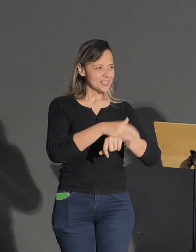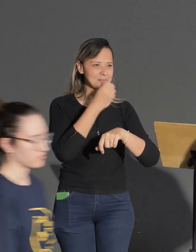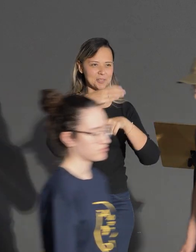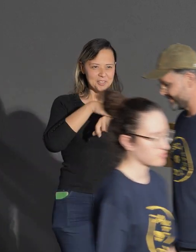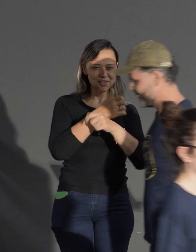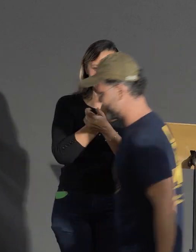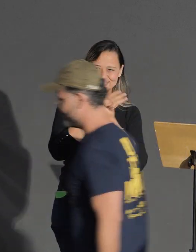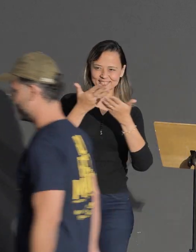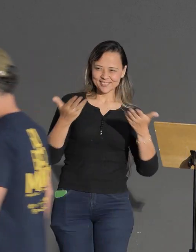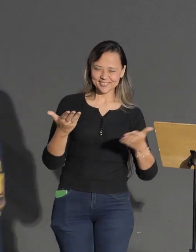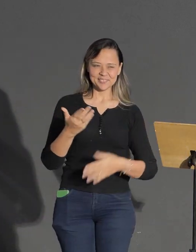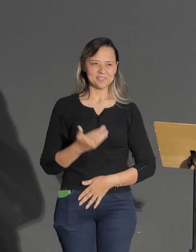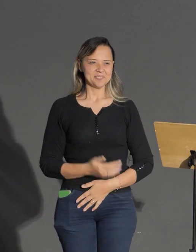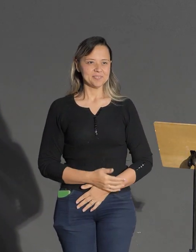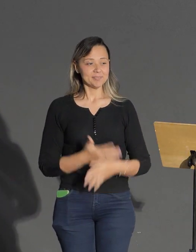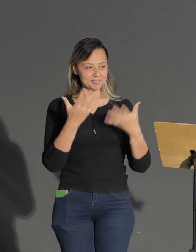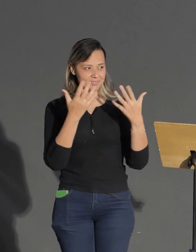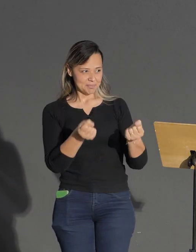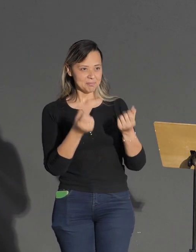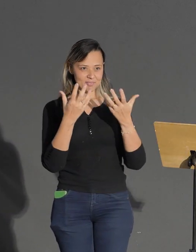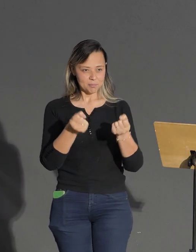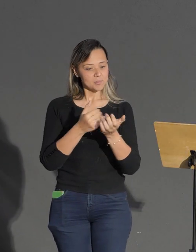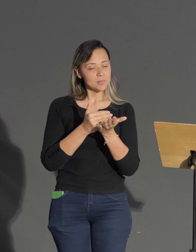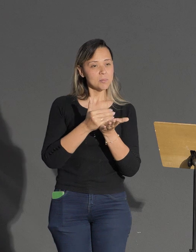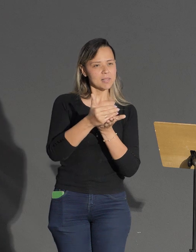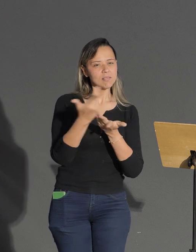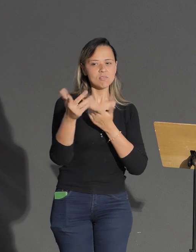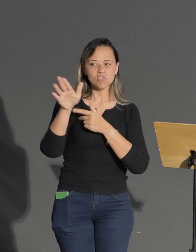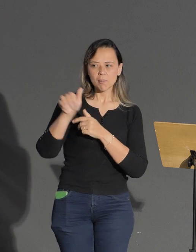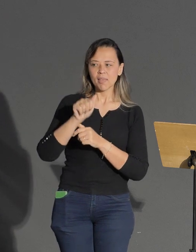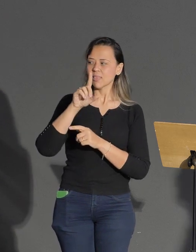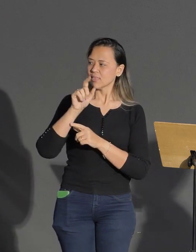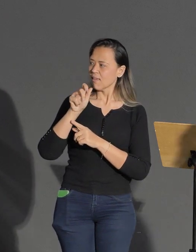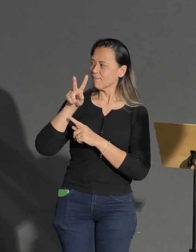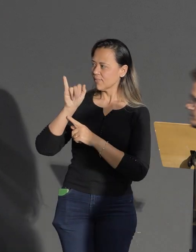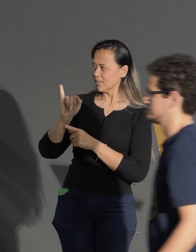Boa noite, Samuca. Vamos lá, para começar, vou chamar o aluno Davi.